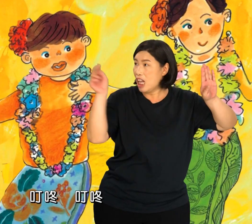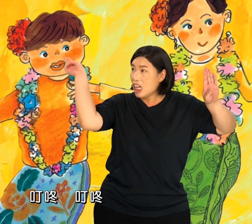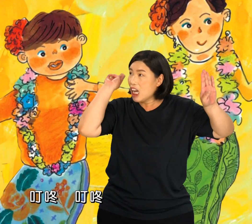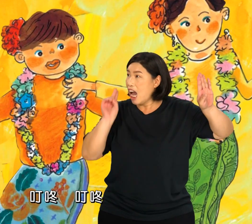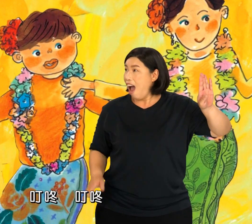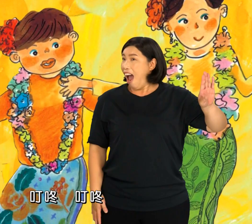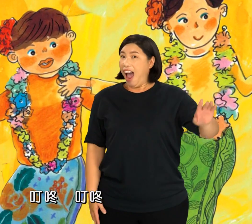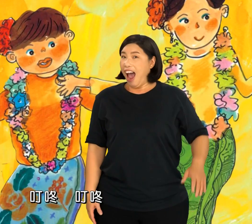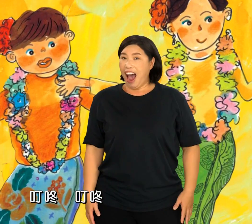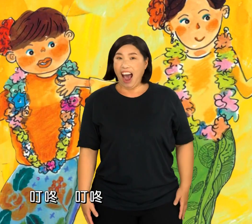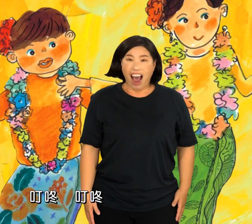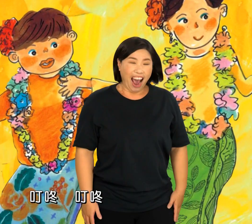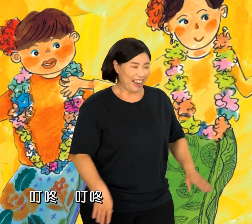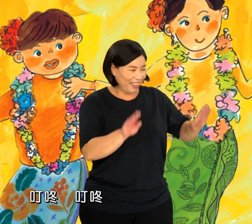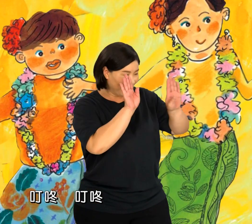叮咚，叮咚，